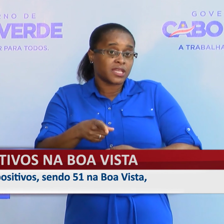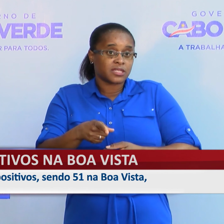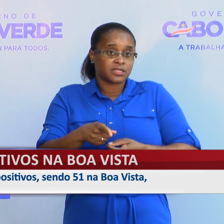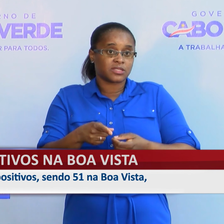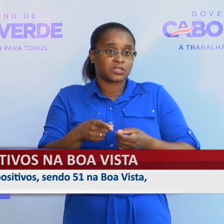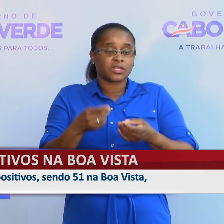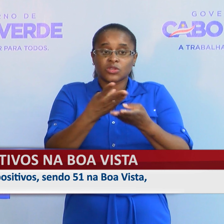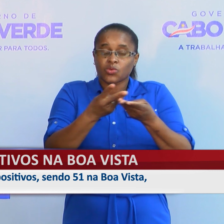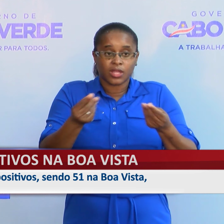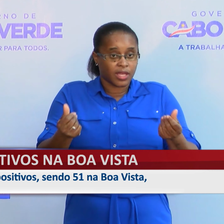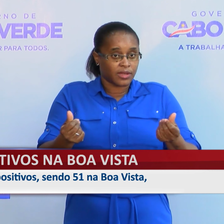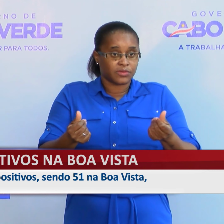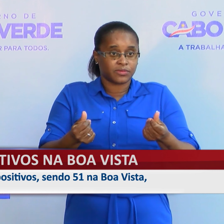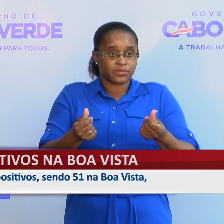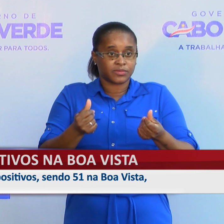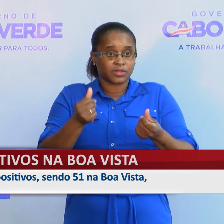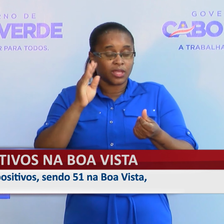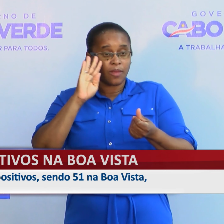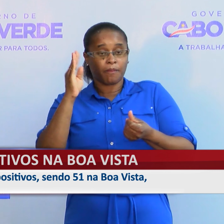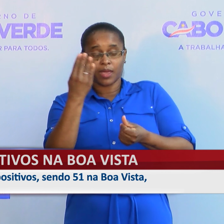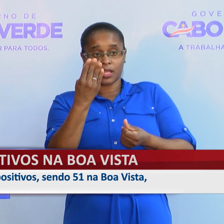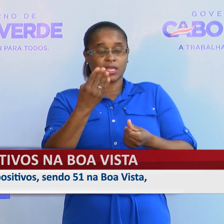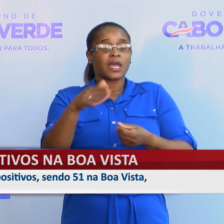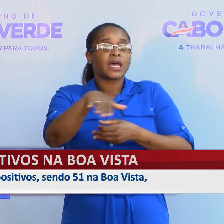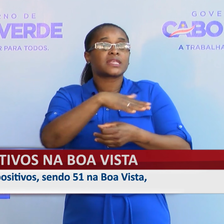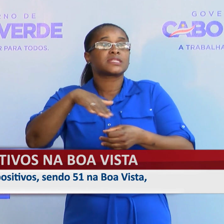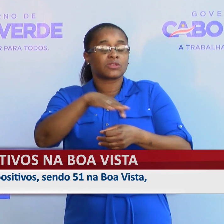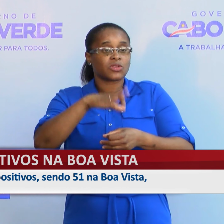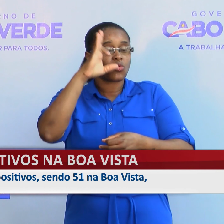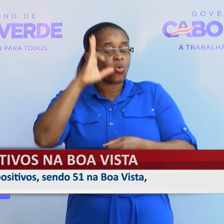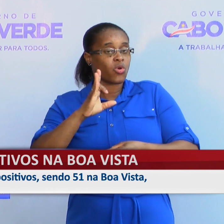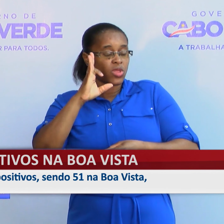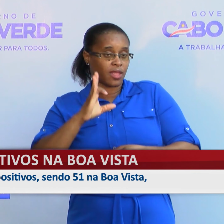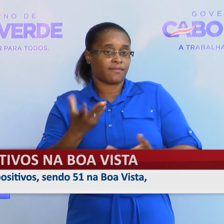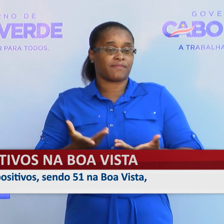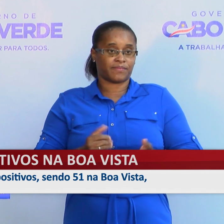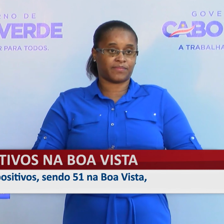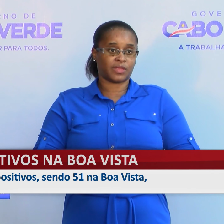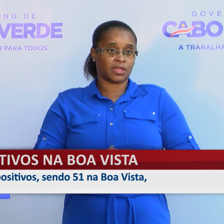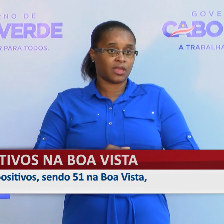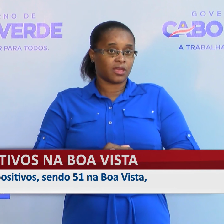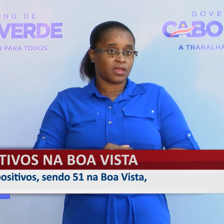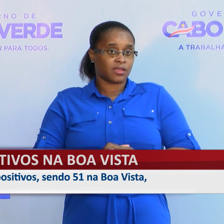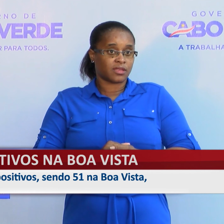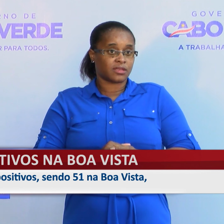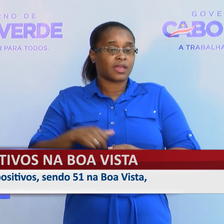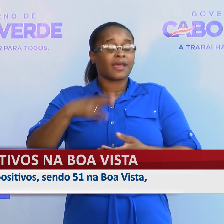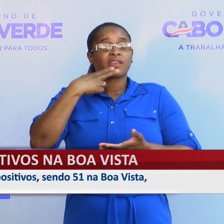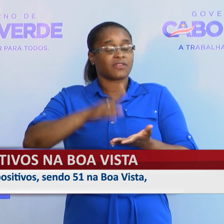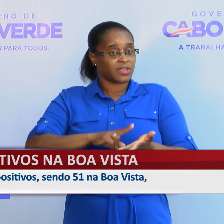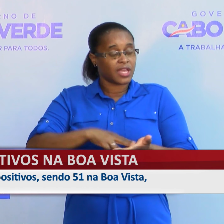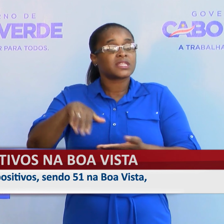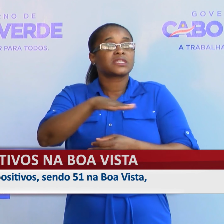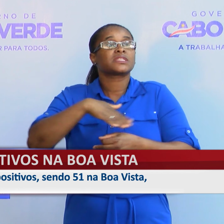resultados espelham a situação no hotel e não a real situação